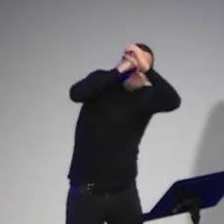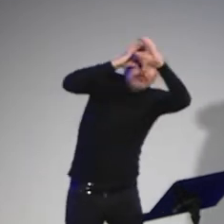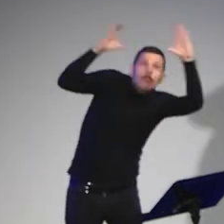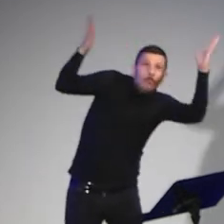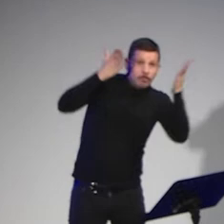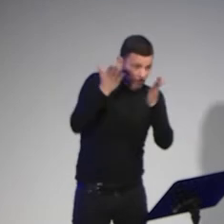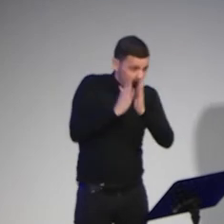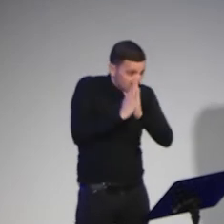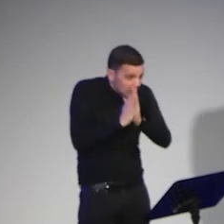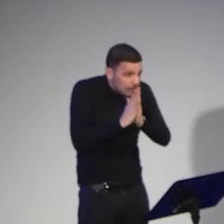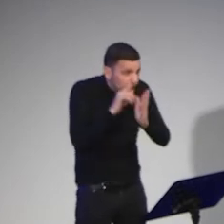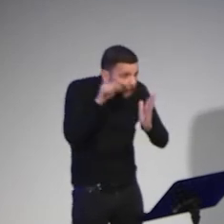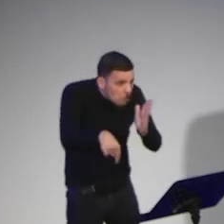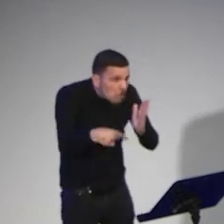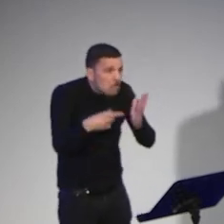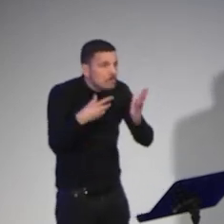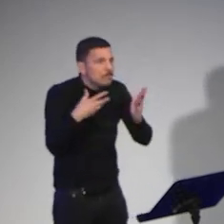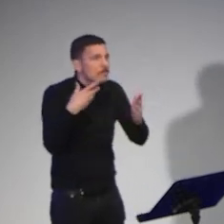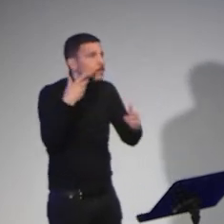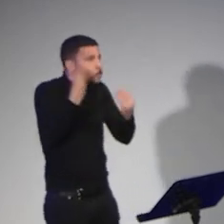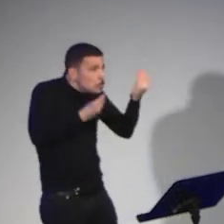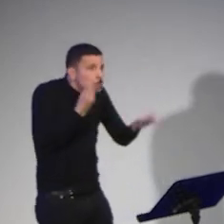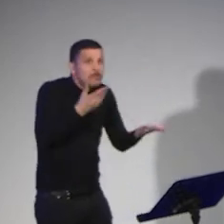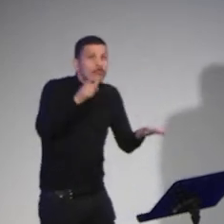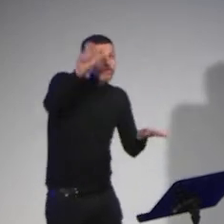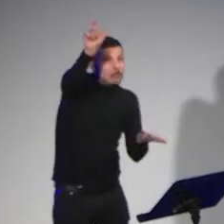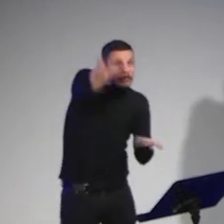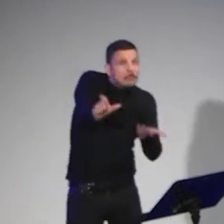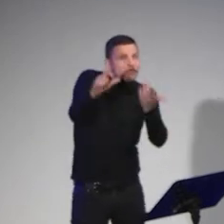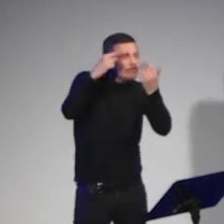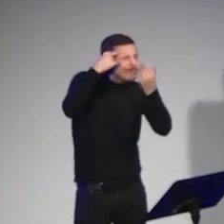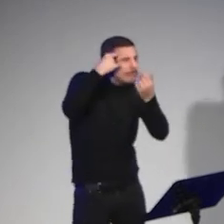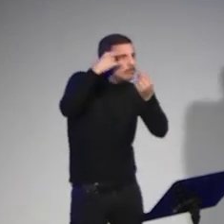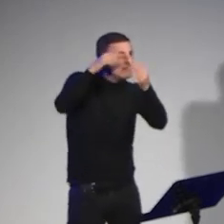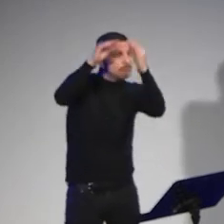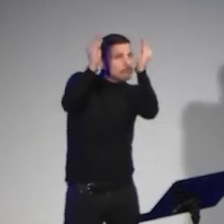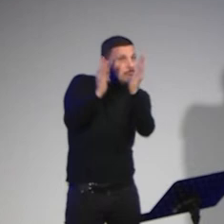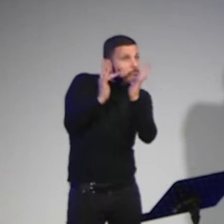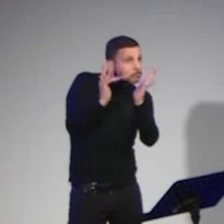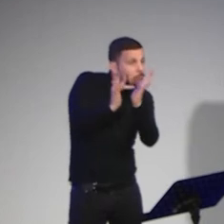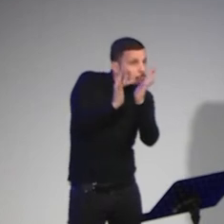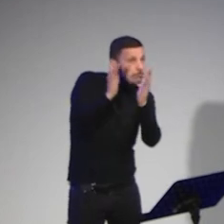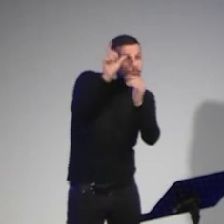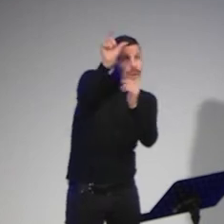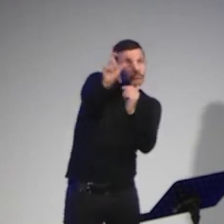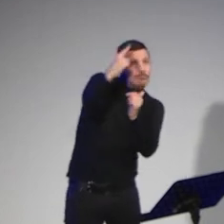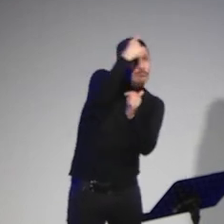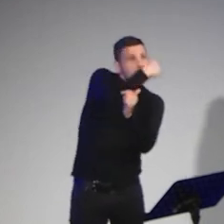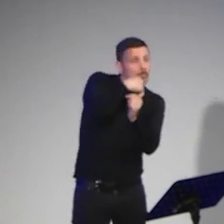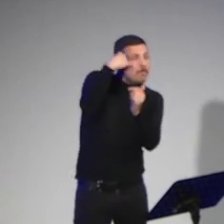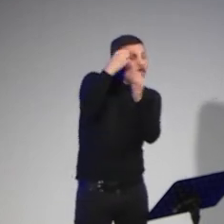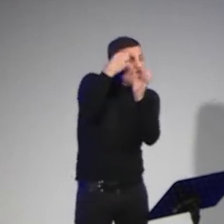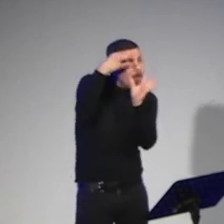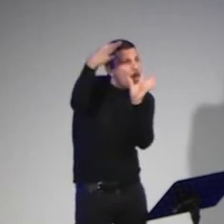Mais dehors, le vent frappait les immeubles. C'était des coups comme des gifles qui tombaient sur les choses continuellement. Des griffes et